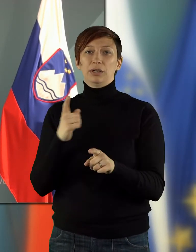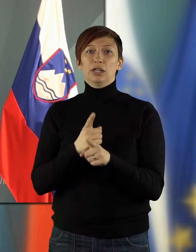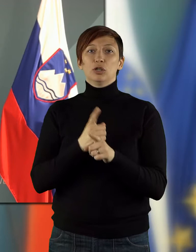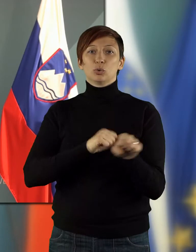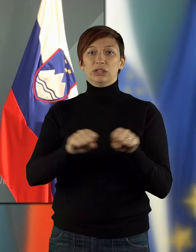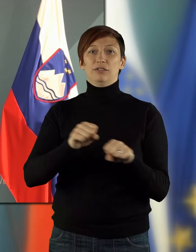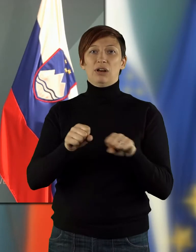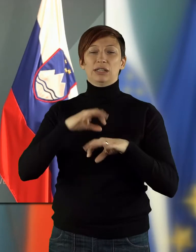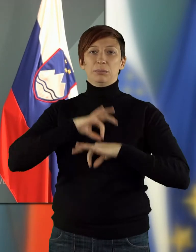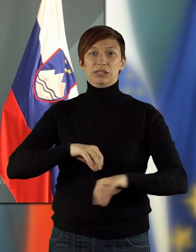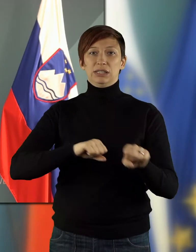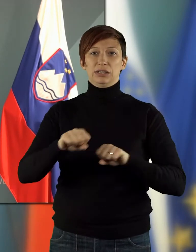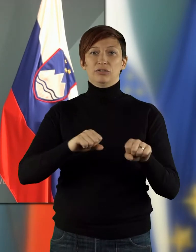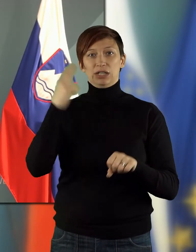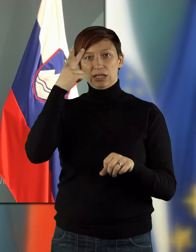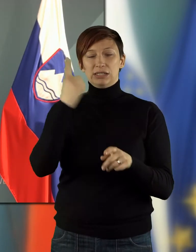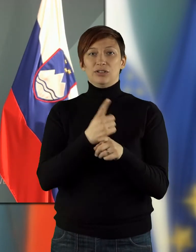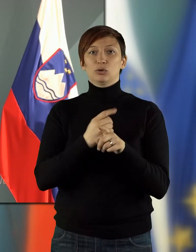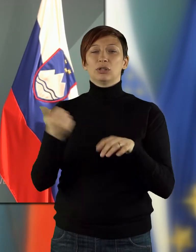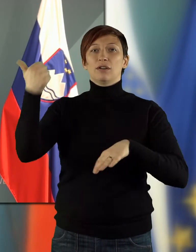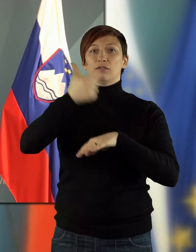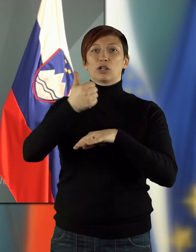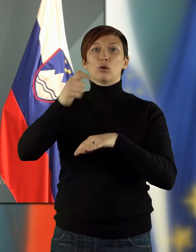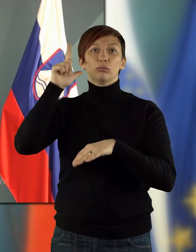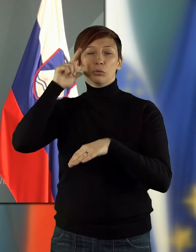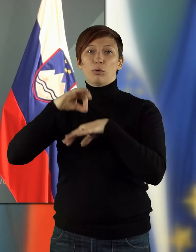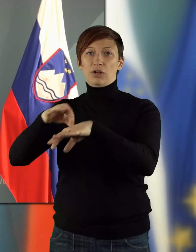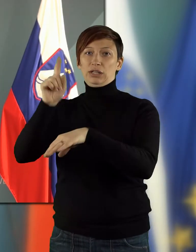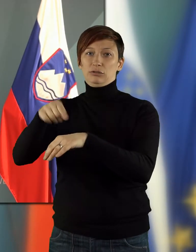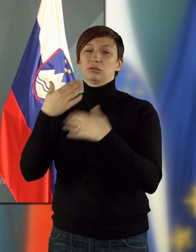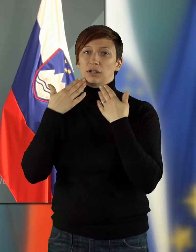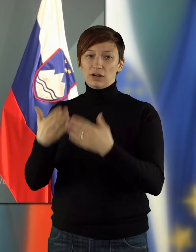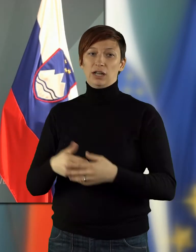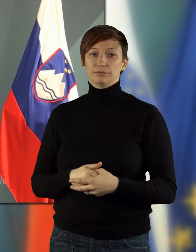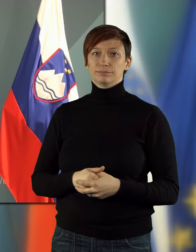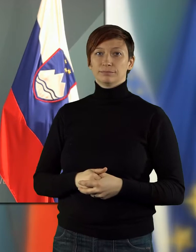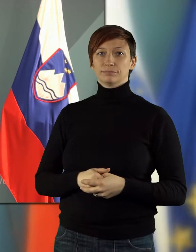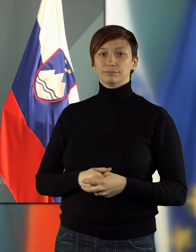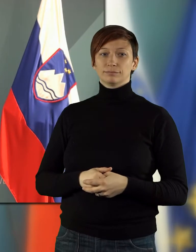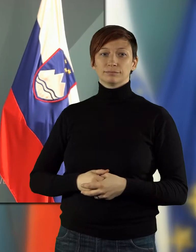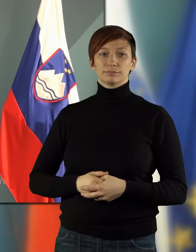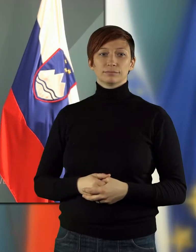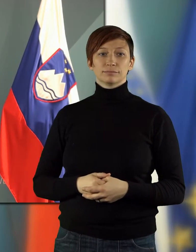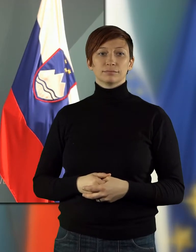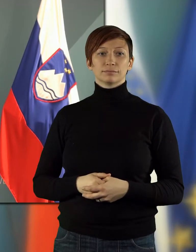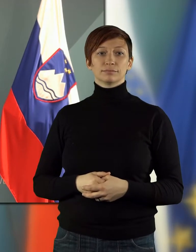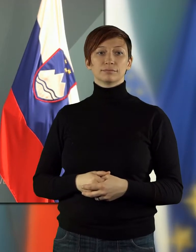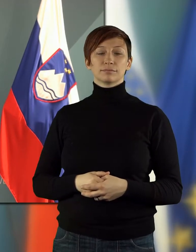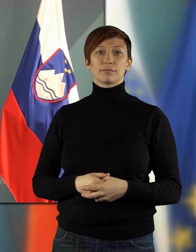ukrepe tudi vladi, predsedniku vlade in seveda tudi vrhovnemu poveljniku. Najlepša hvala.